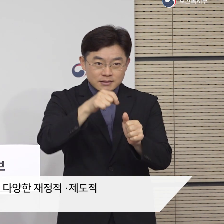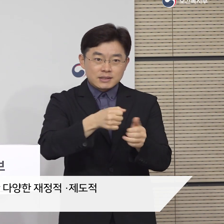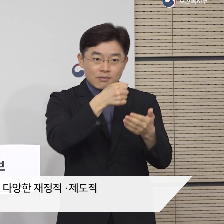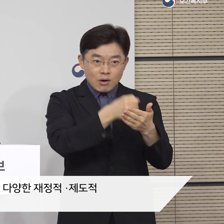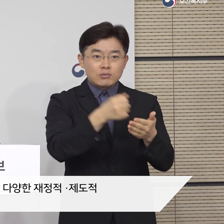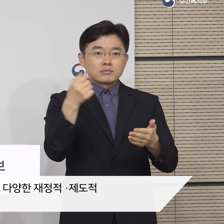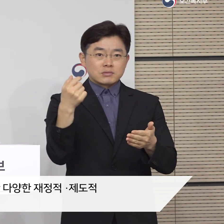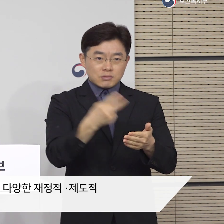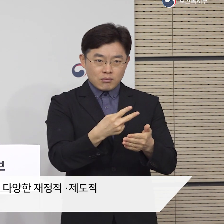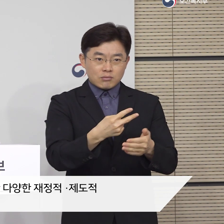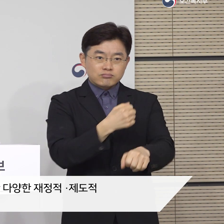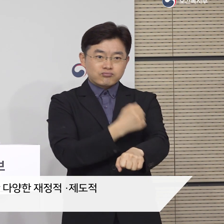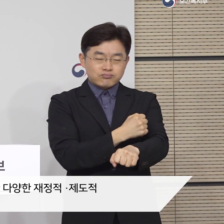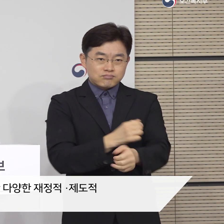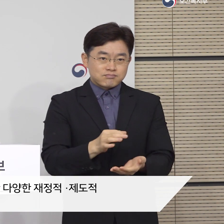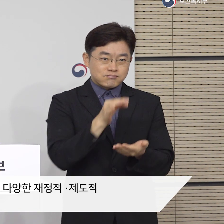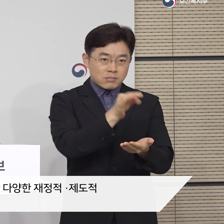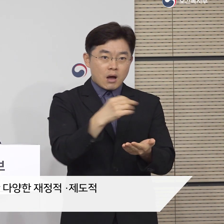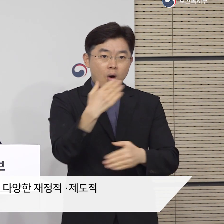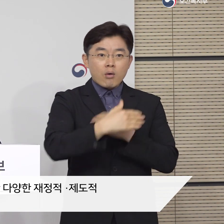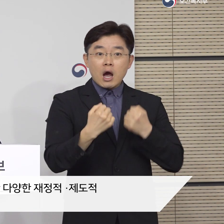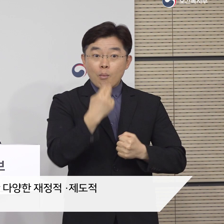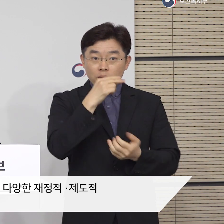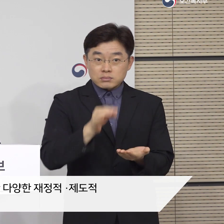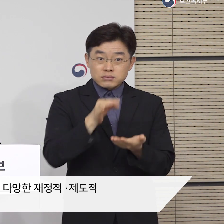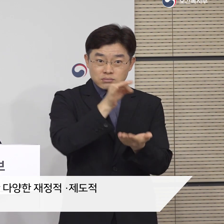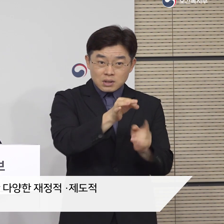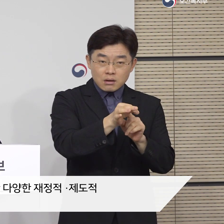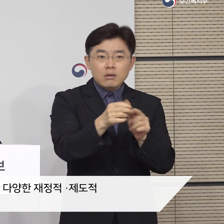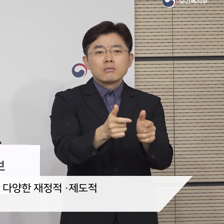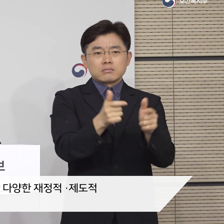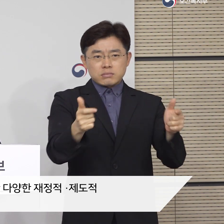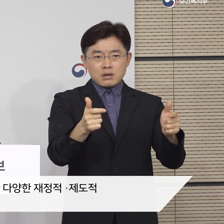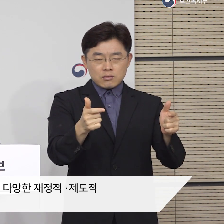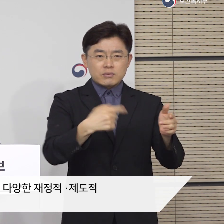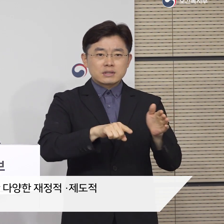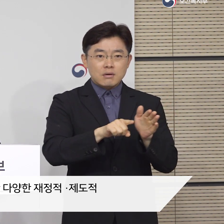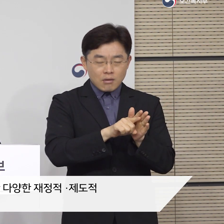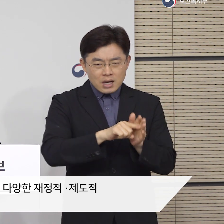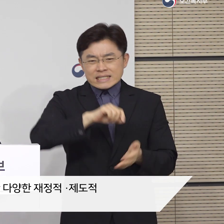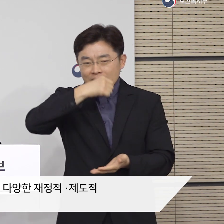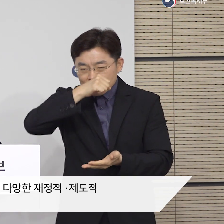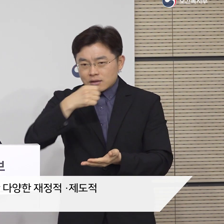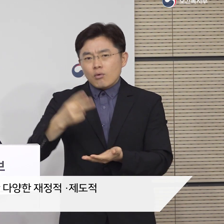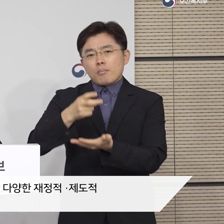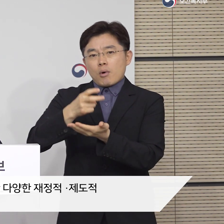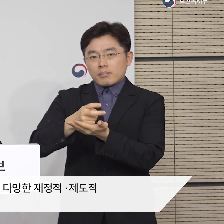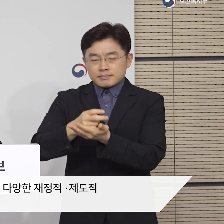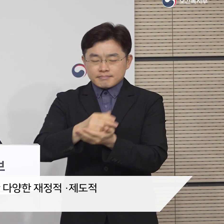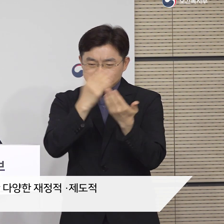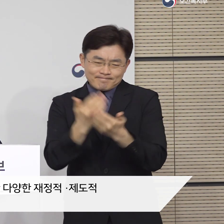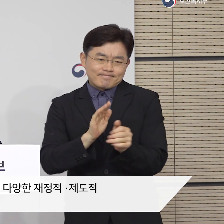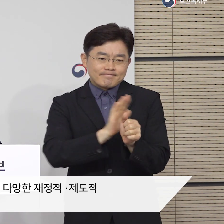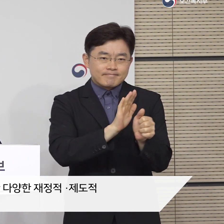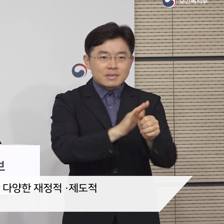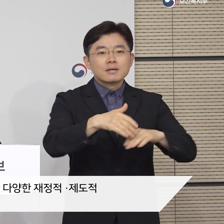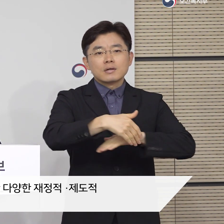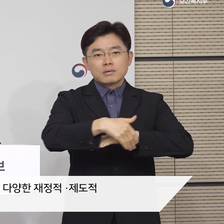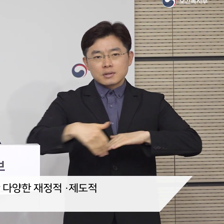등 건강보험 수가 가산을 포함한 다양한 재정적, 제도적 지원 방안을 도입할